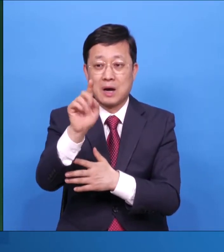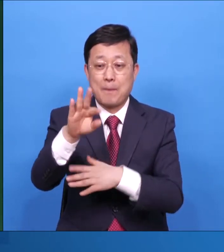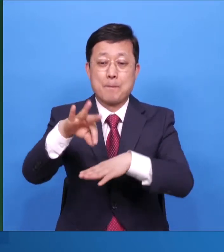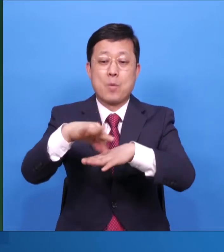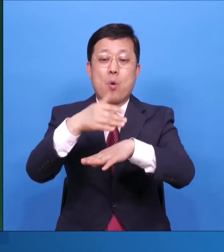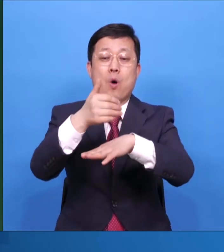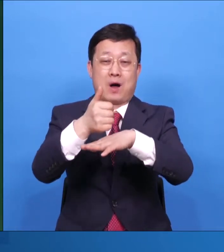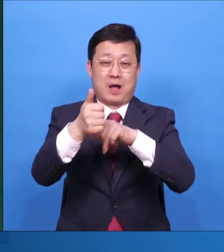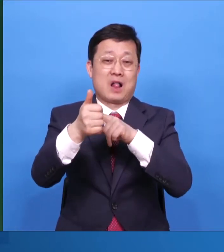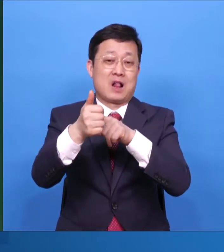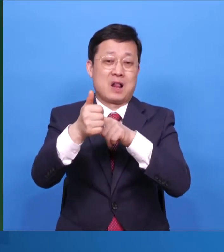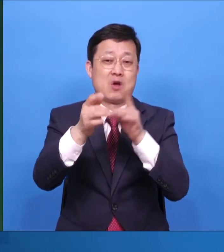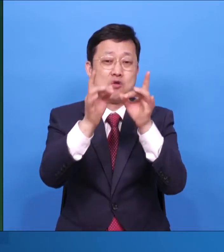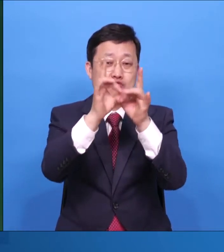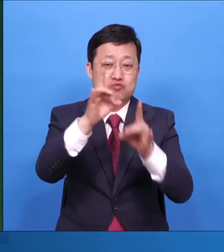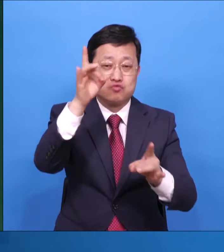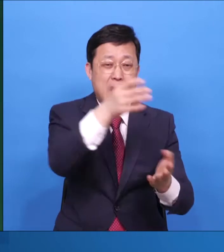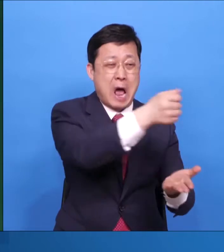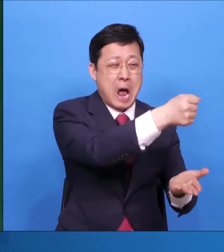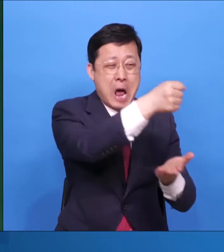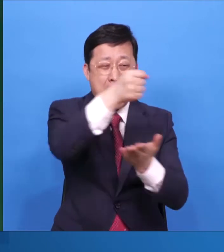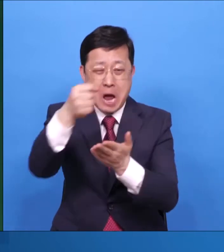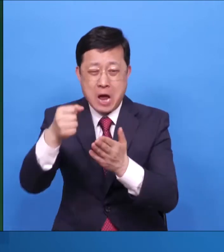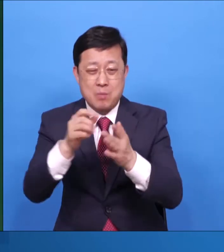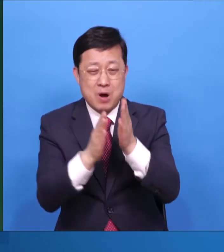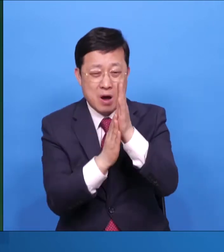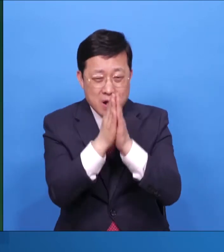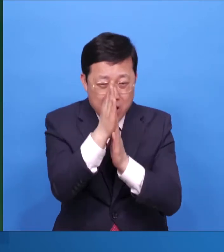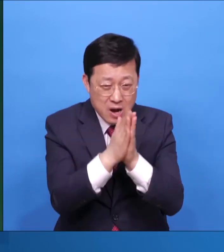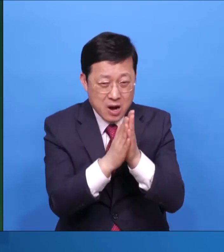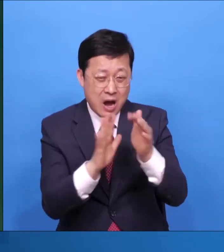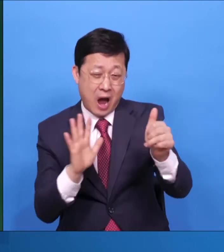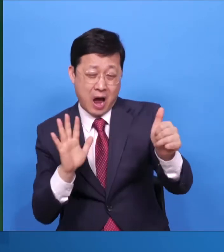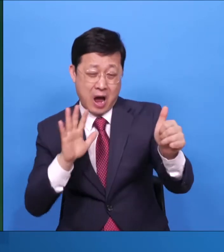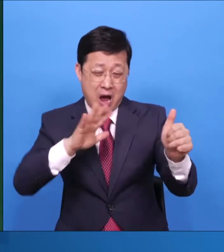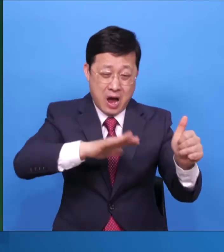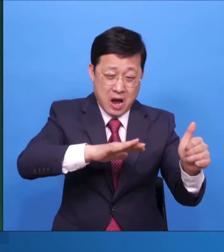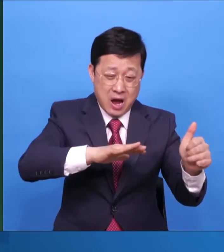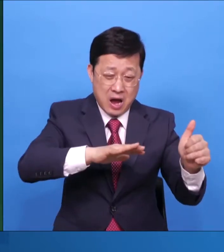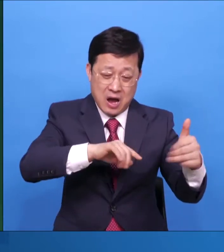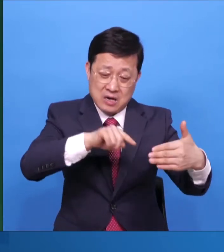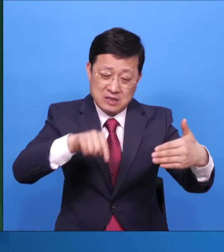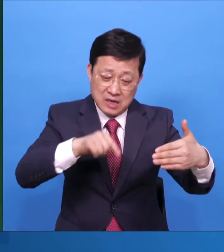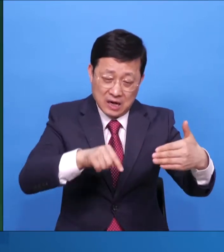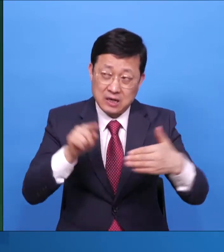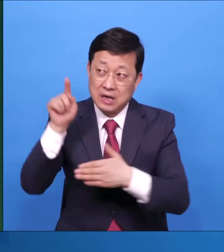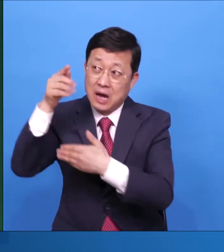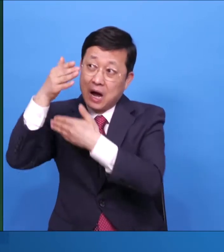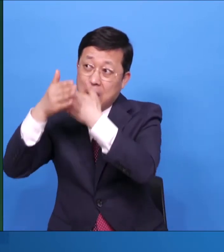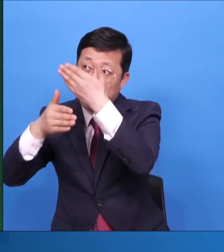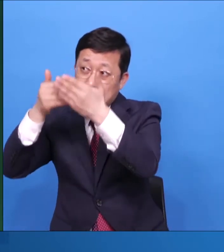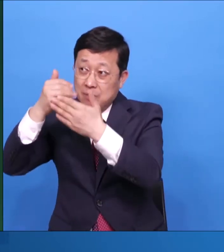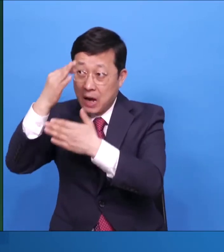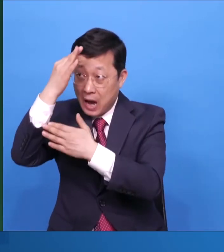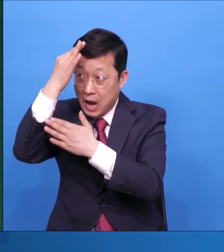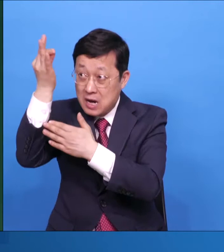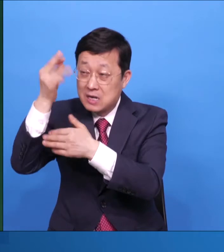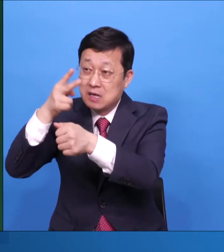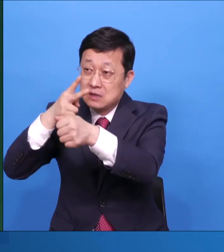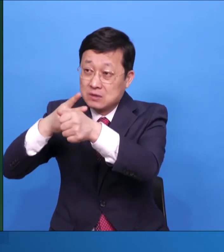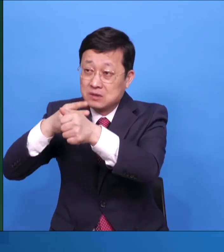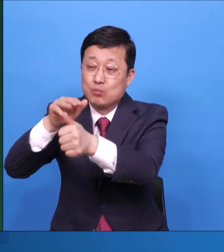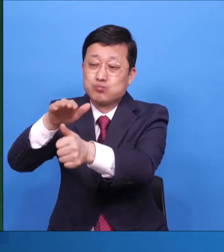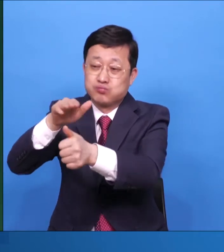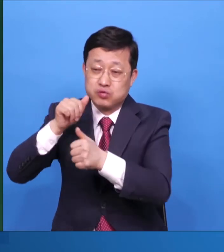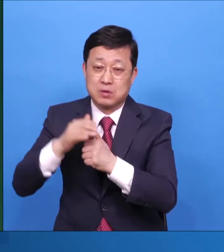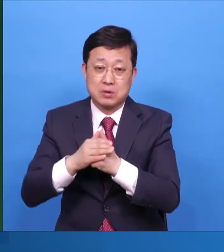el rey Acab. 자, 여기에 하나님이 엘리사를 부르신 겁니다. Vemos que Dios aquí llamó a Eliseo.